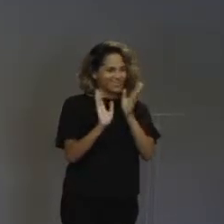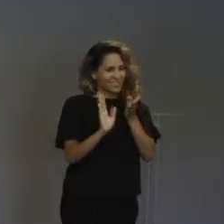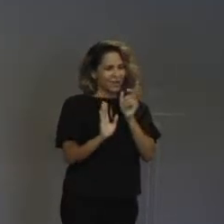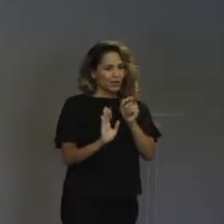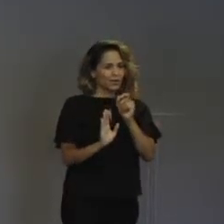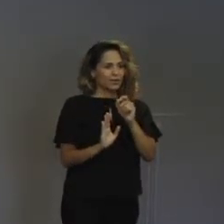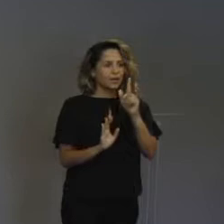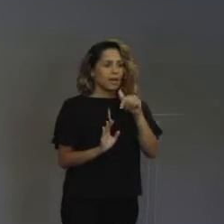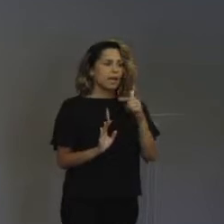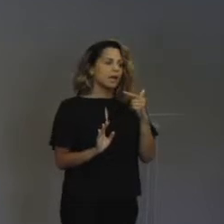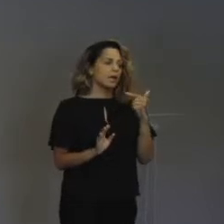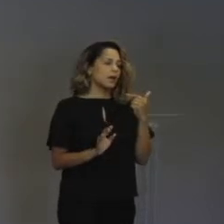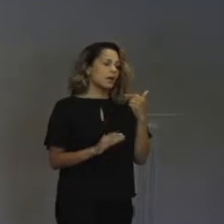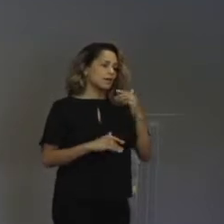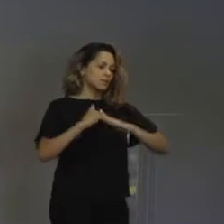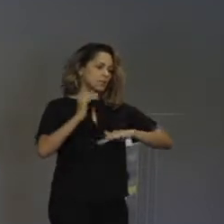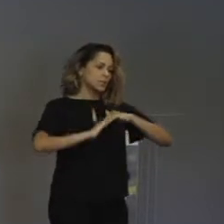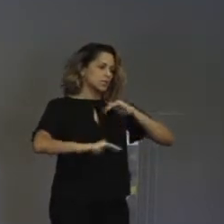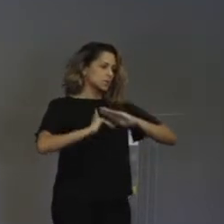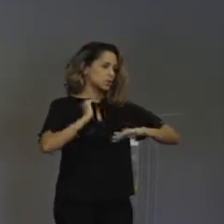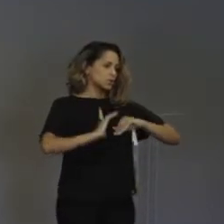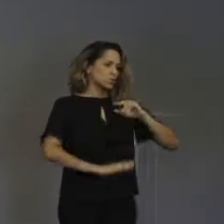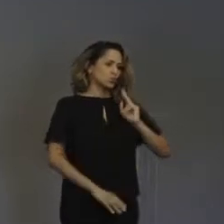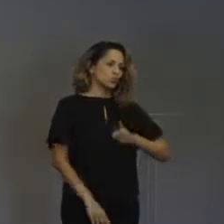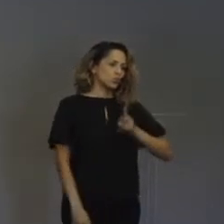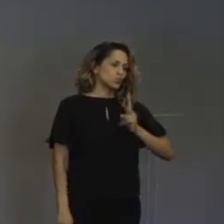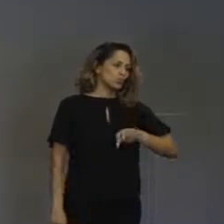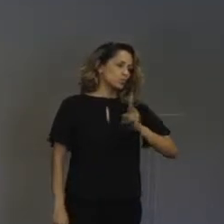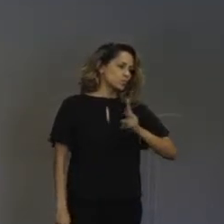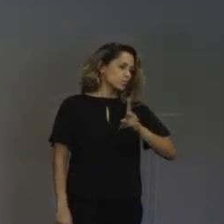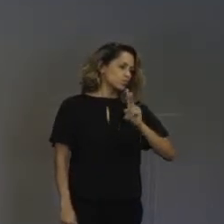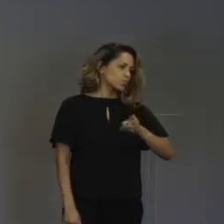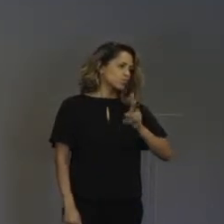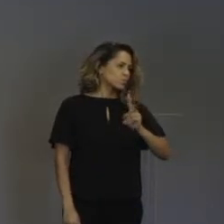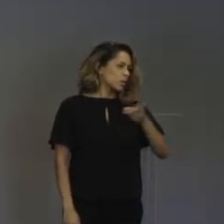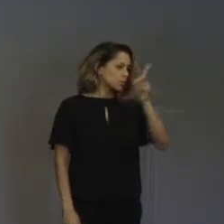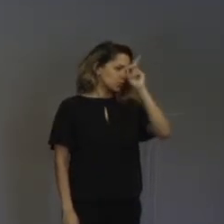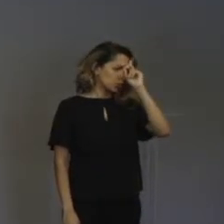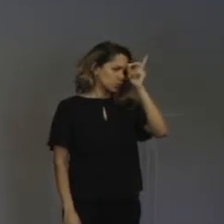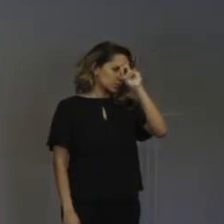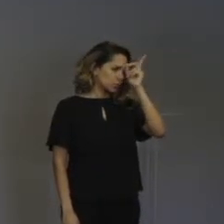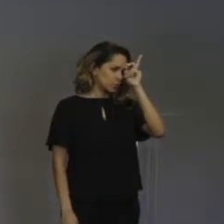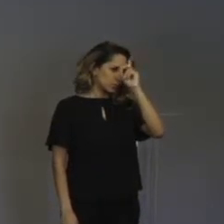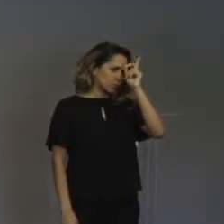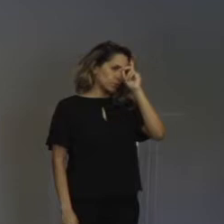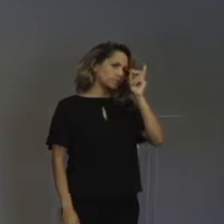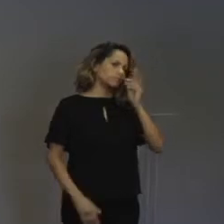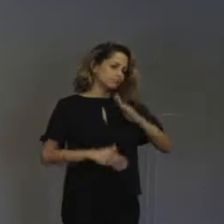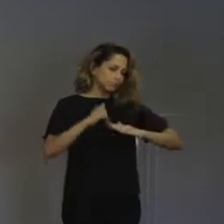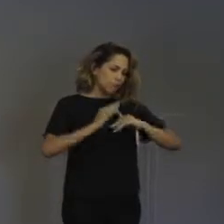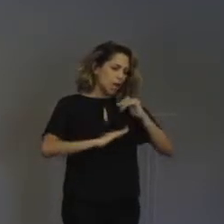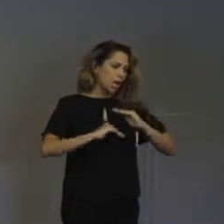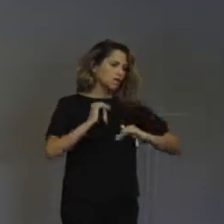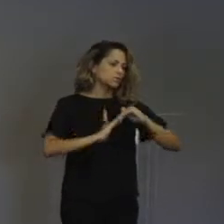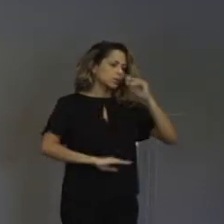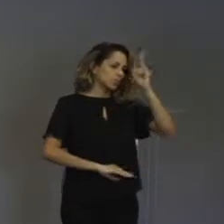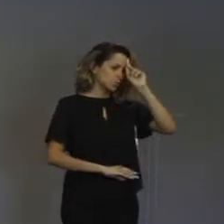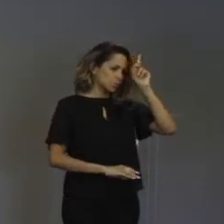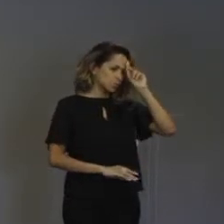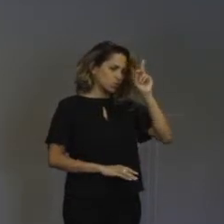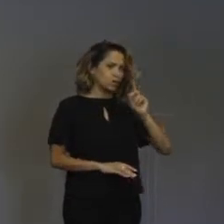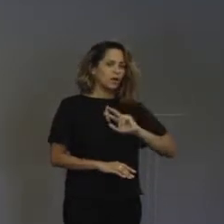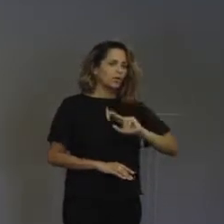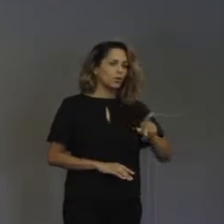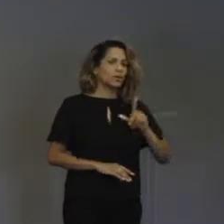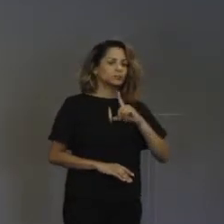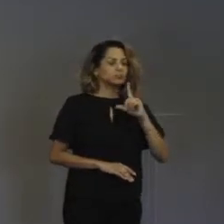contínuo. Né? E a gente só consegue se reinventar se for inovando dentro do pequeno, do grande, enfim, deixar de pensar de forma megalomaníaca, mas